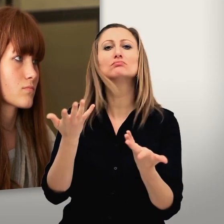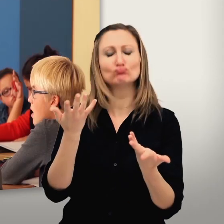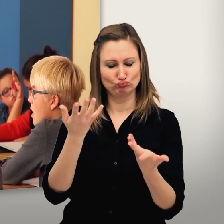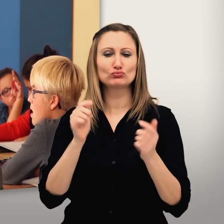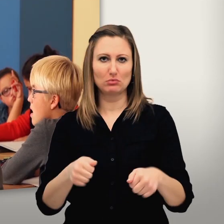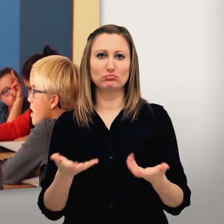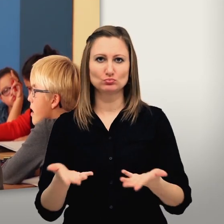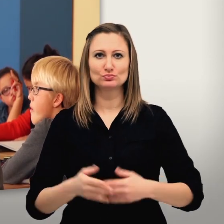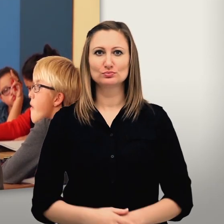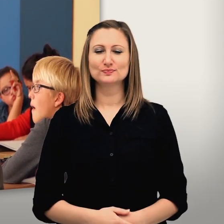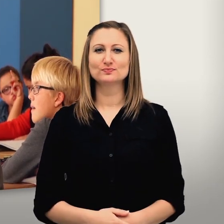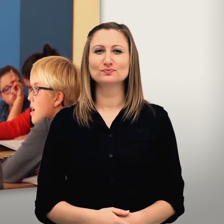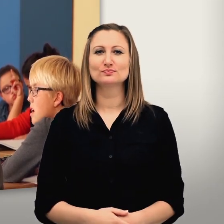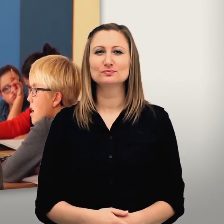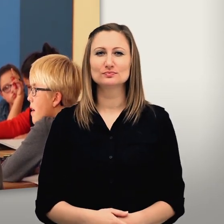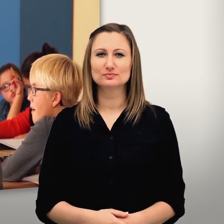Fragen hat.